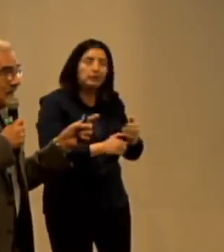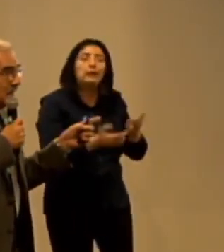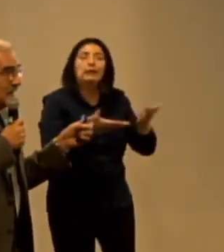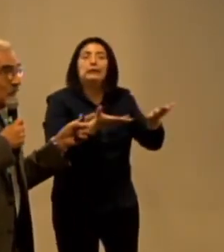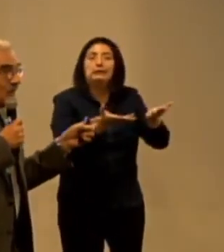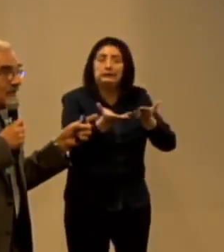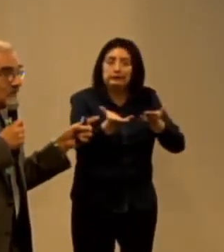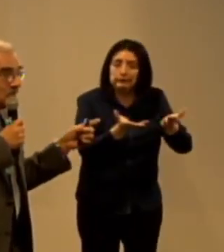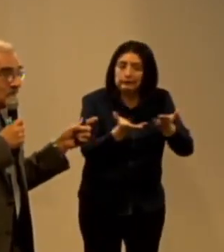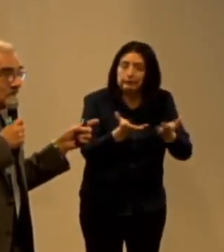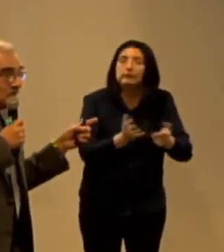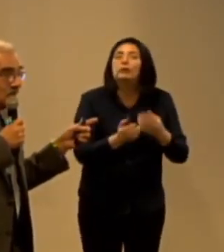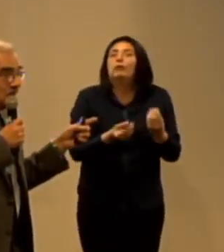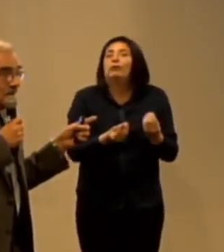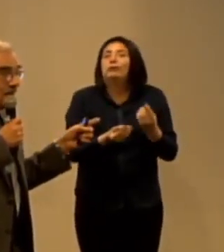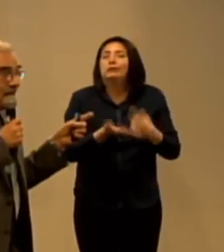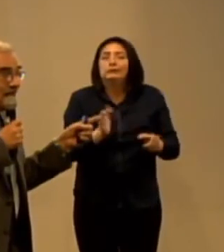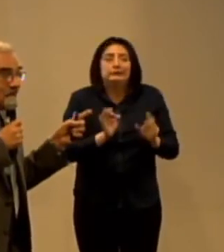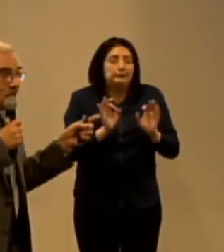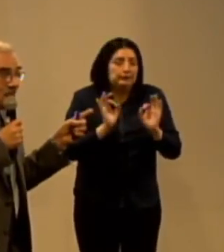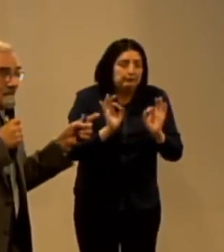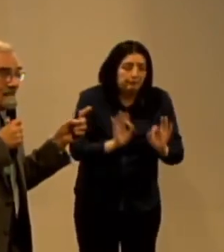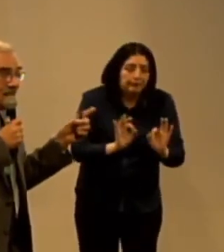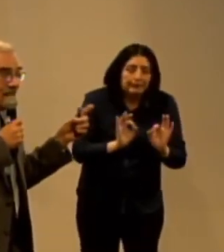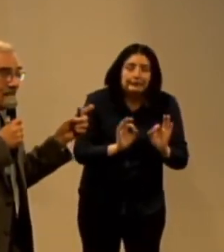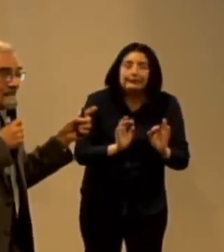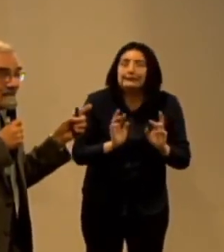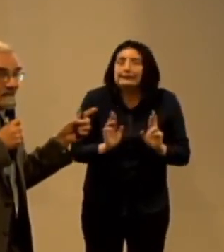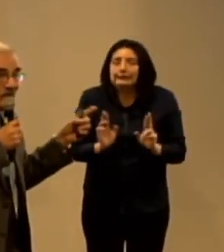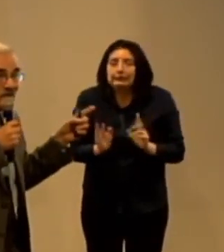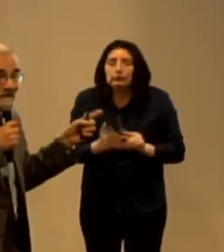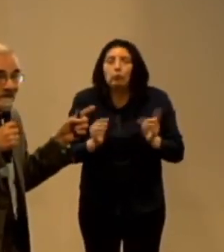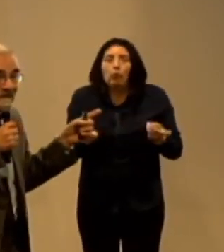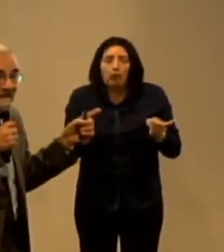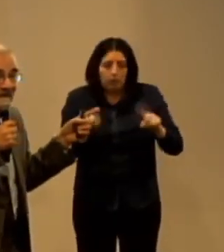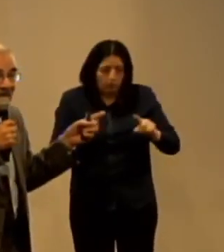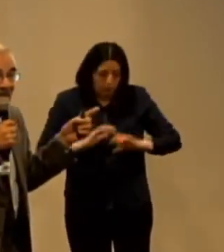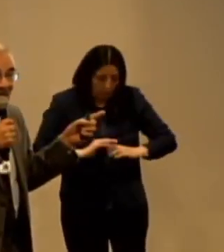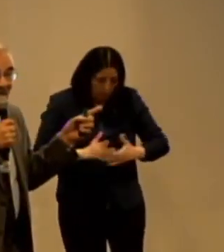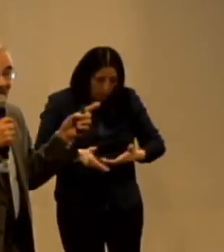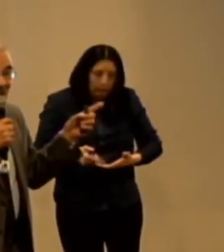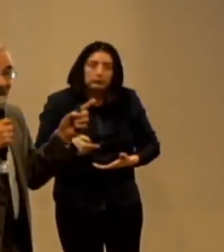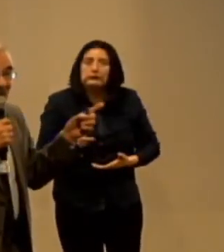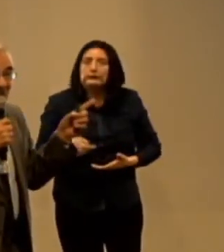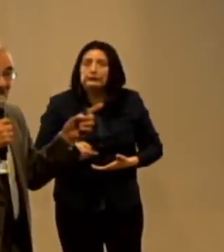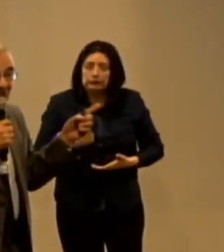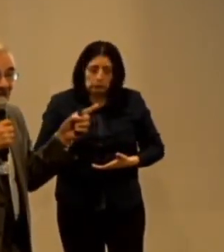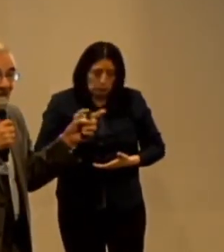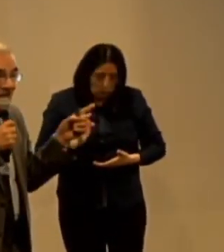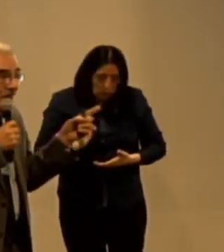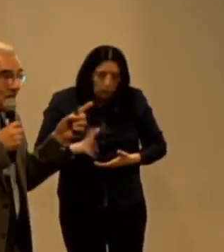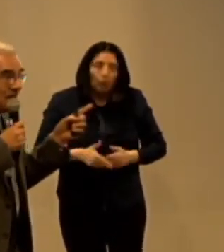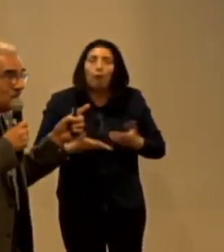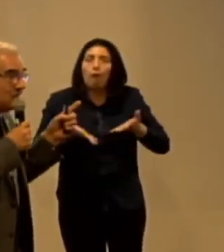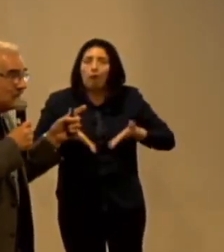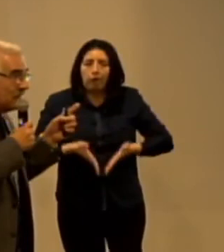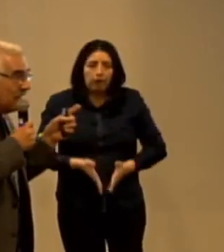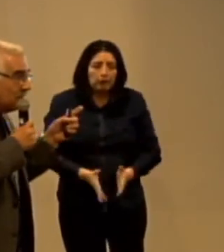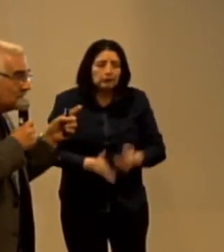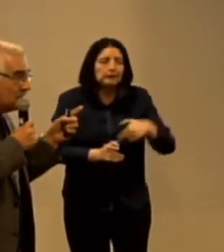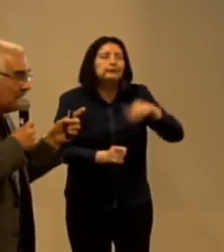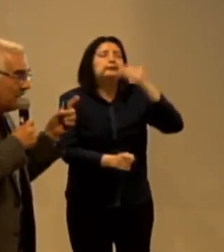atender los riesgos que se dan desde la gestación, que se dan en el nacimiento y que ya los